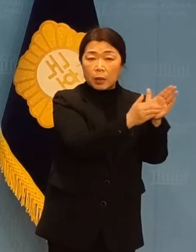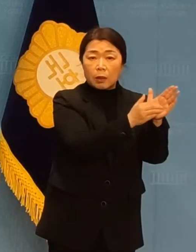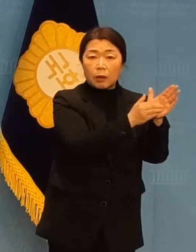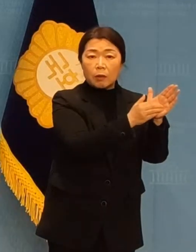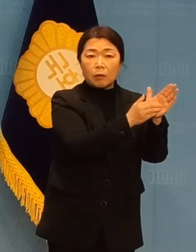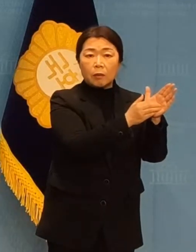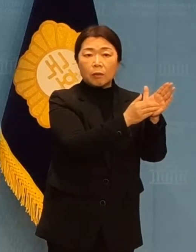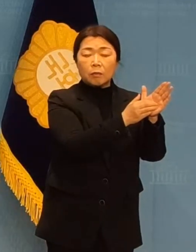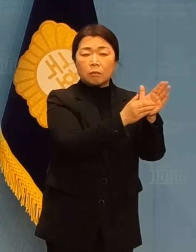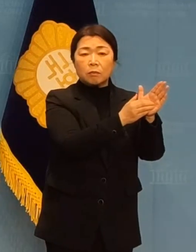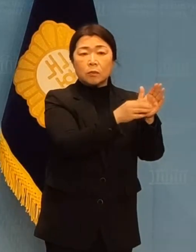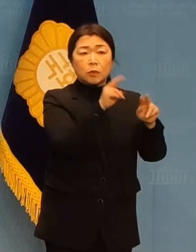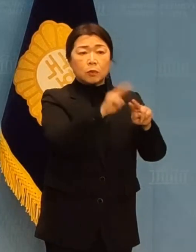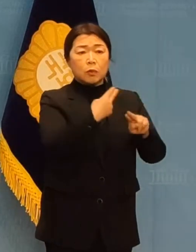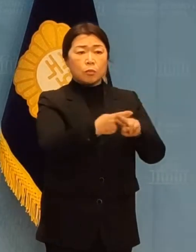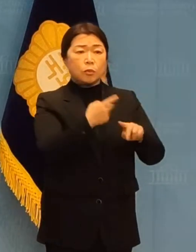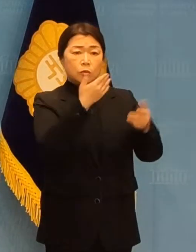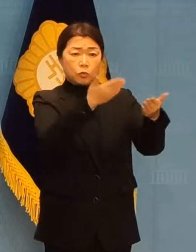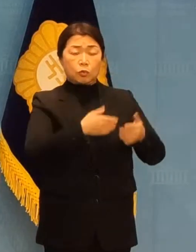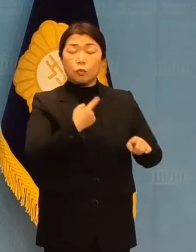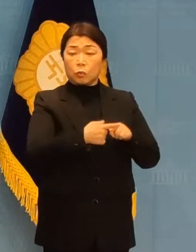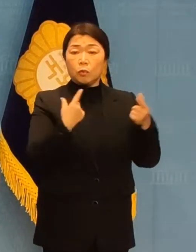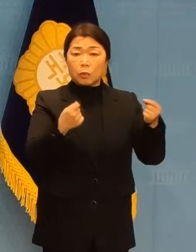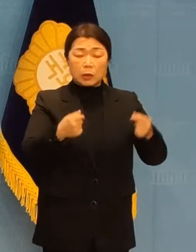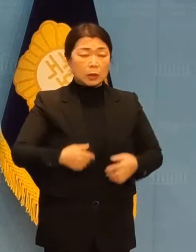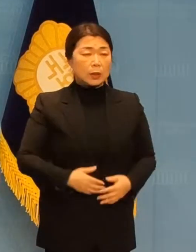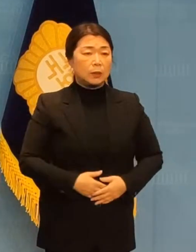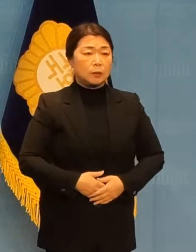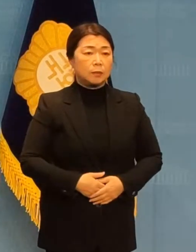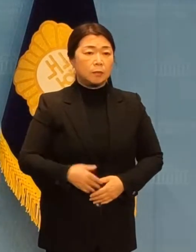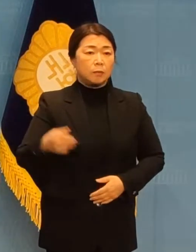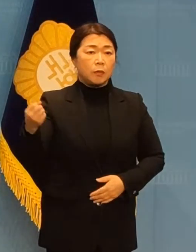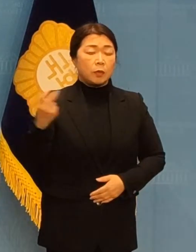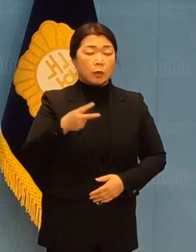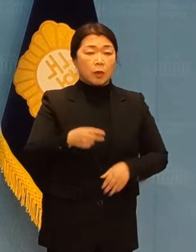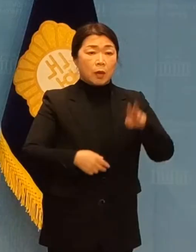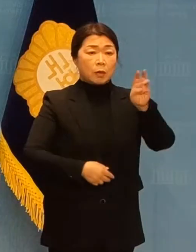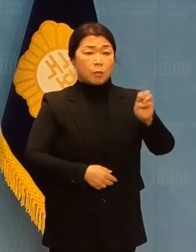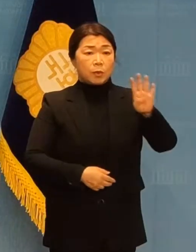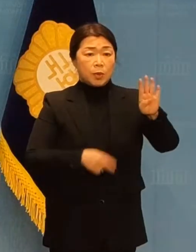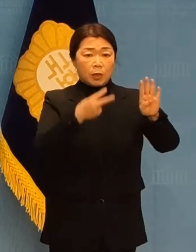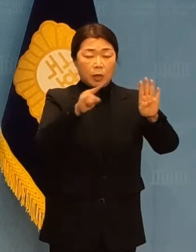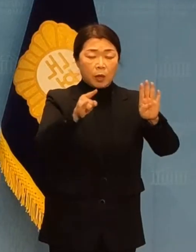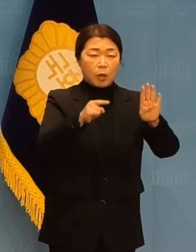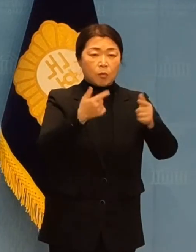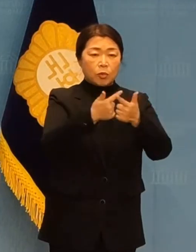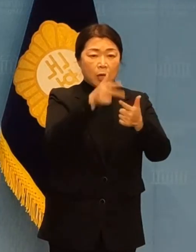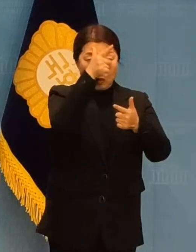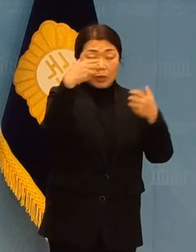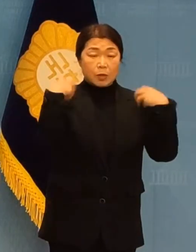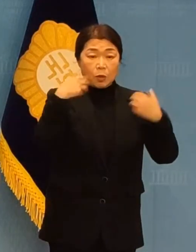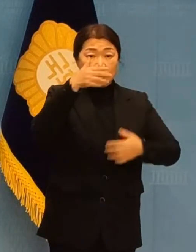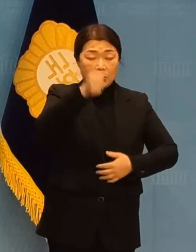포상을 받습니까? 그리고 제34대 부산경찰청장